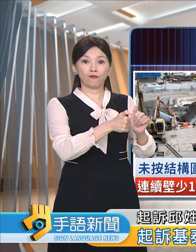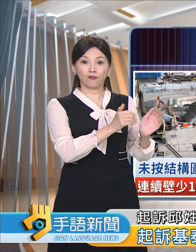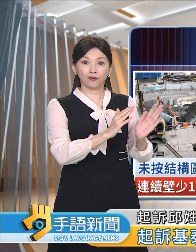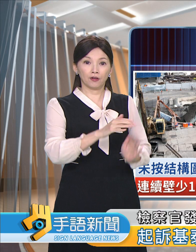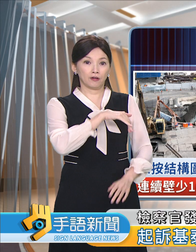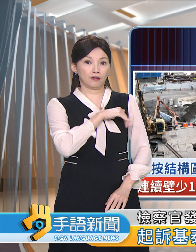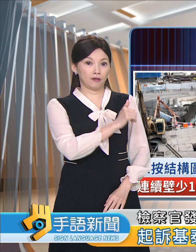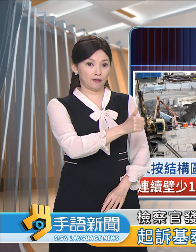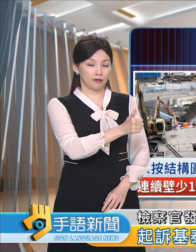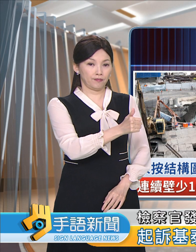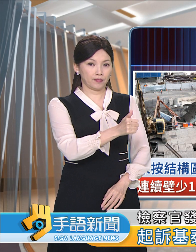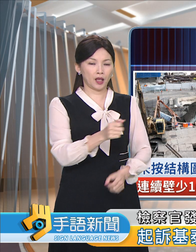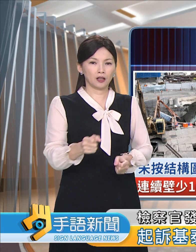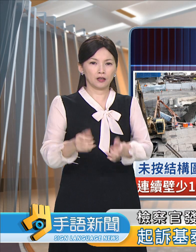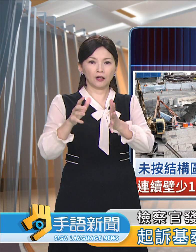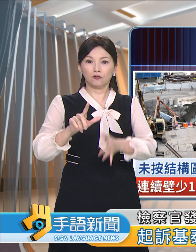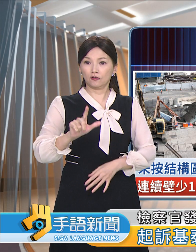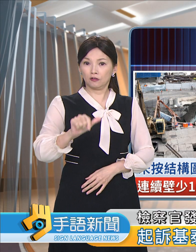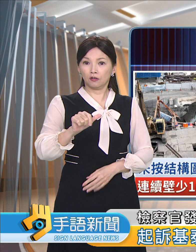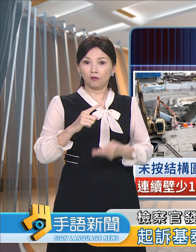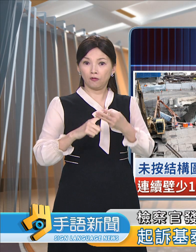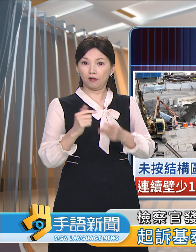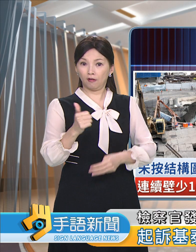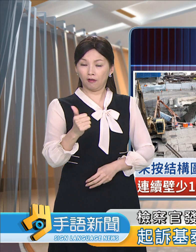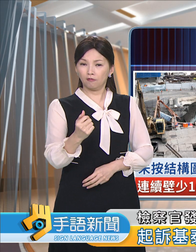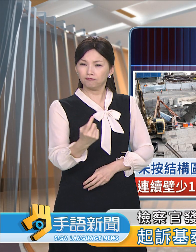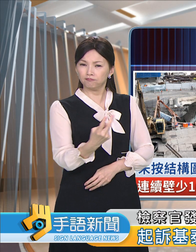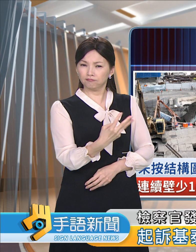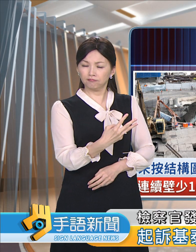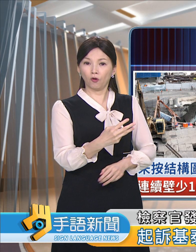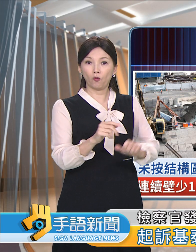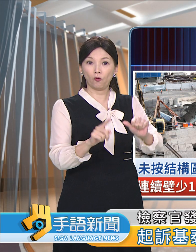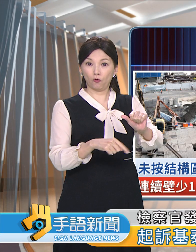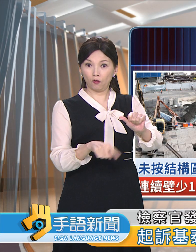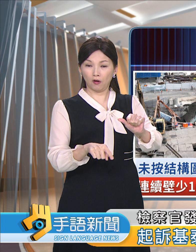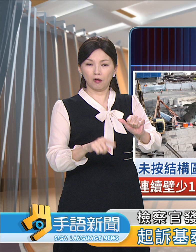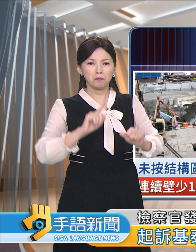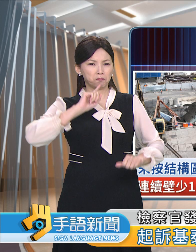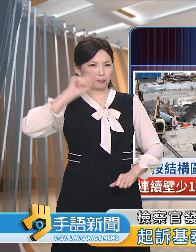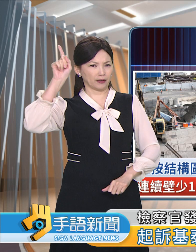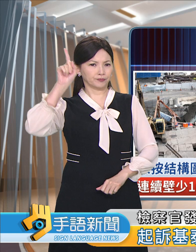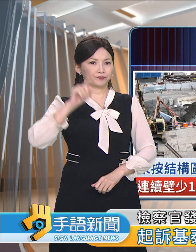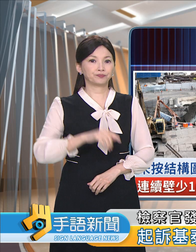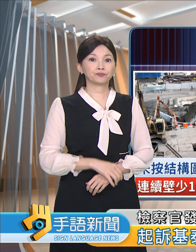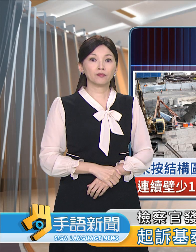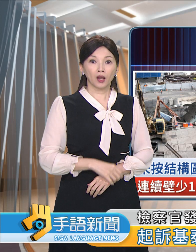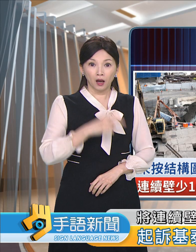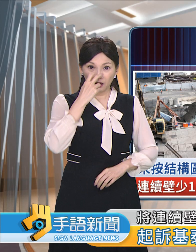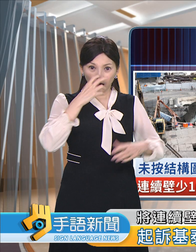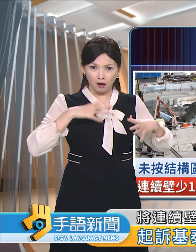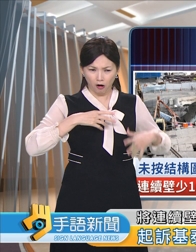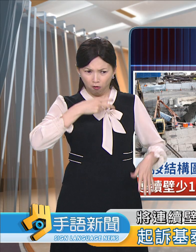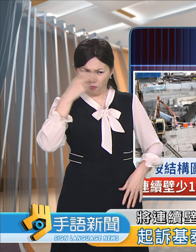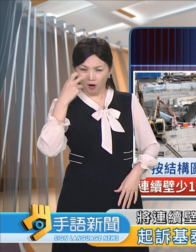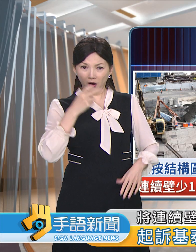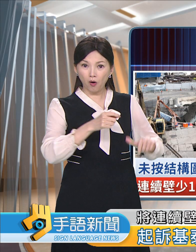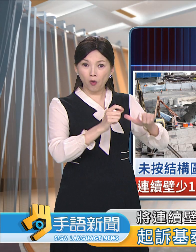人。检察官发现，基泰没有按图施工，将连续壁的厚